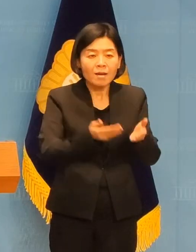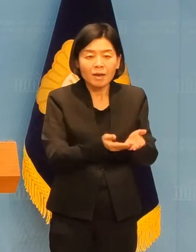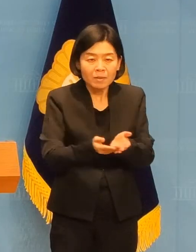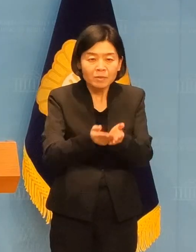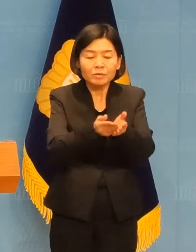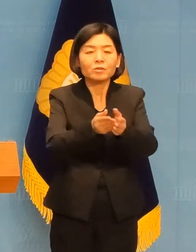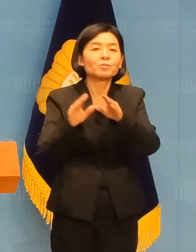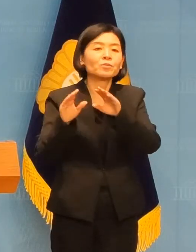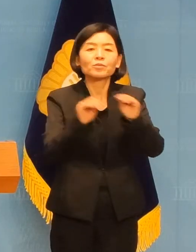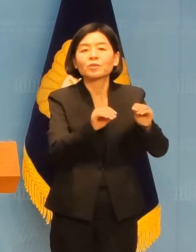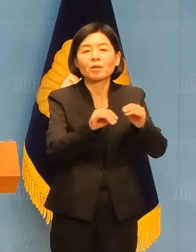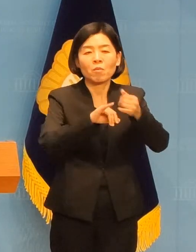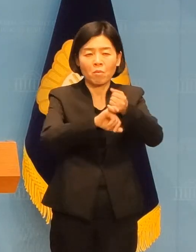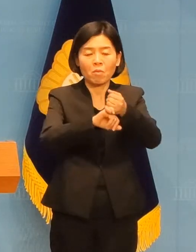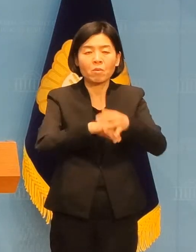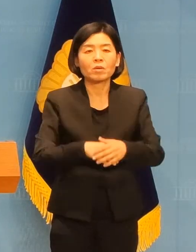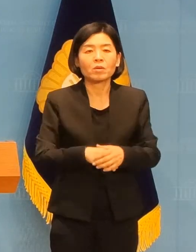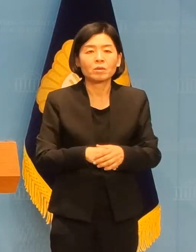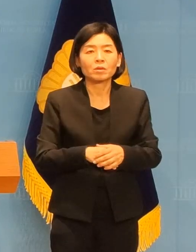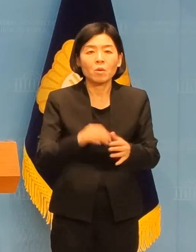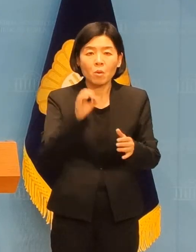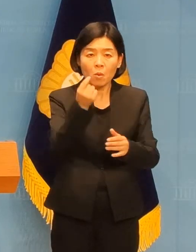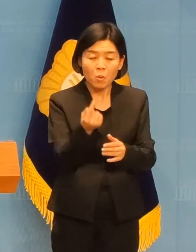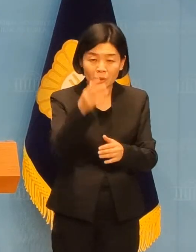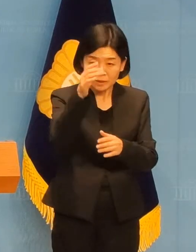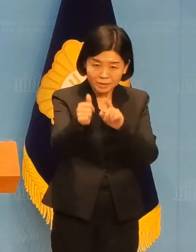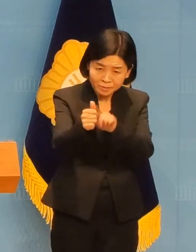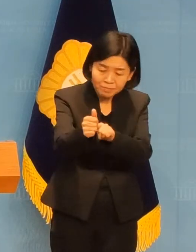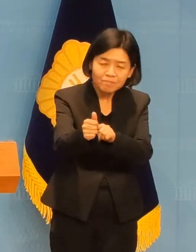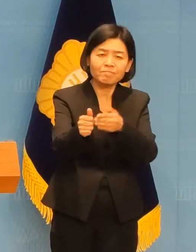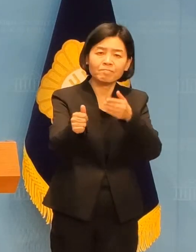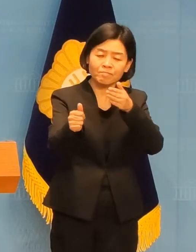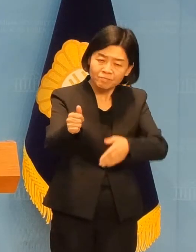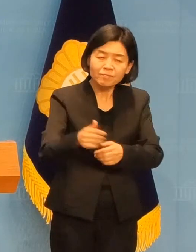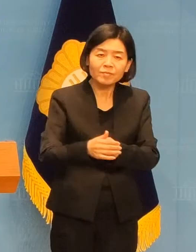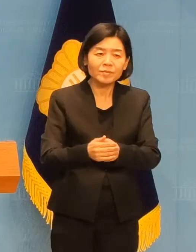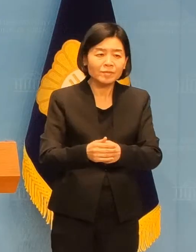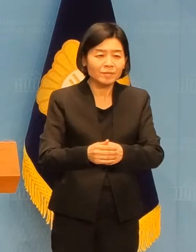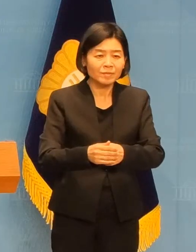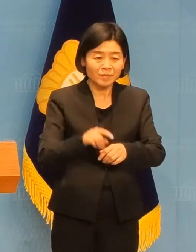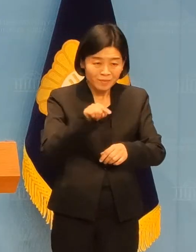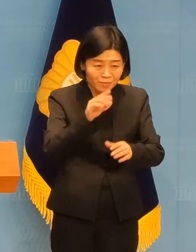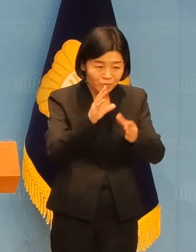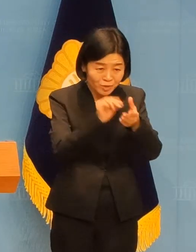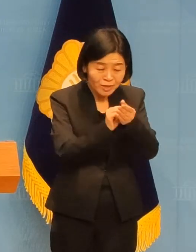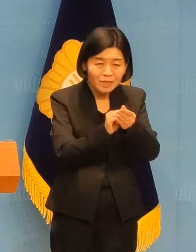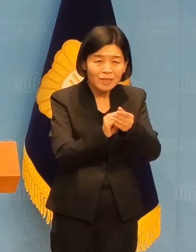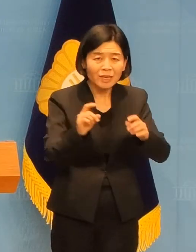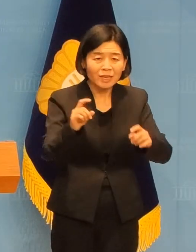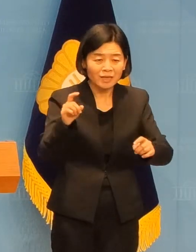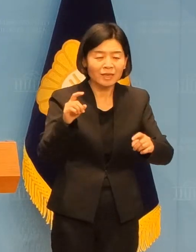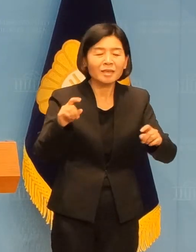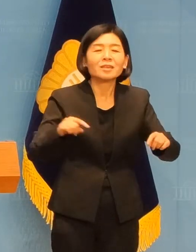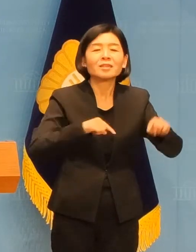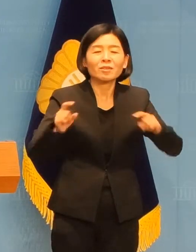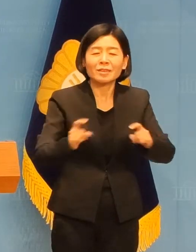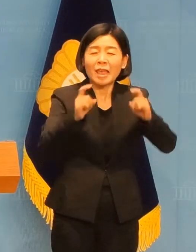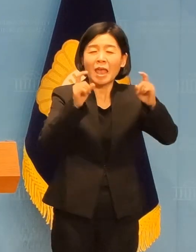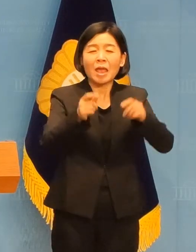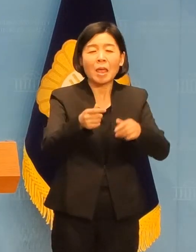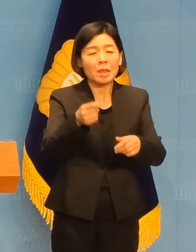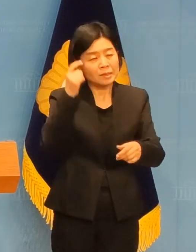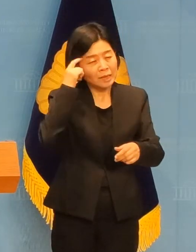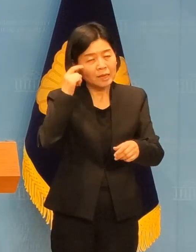합니다. 오세훈 시장님, 이 사안을 결코 정쟁으로 치부하지 마십시오. 거듭